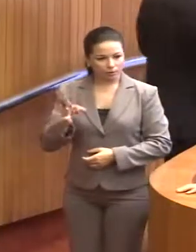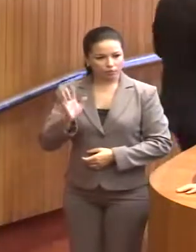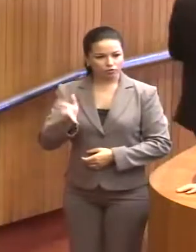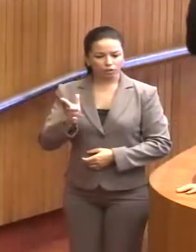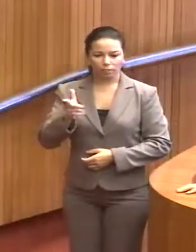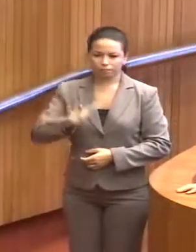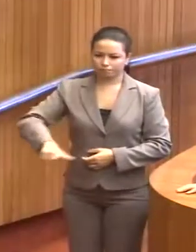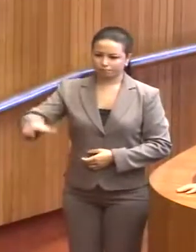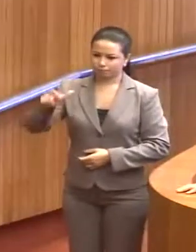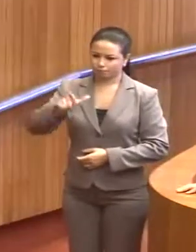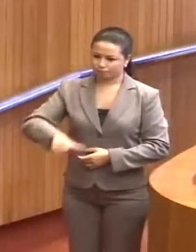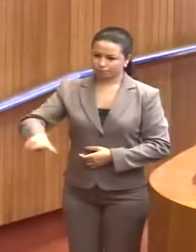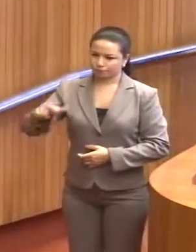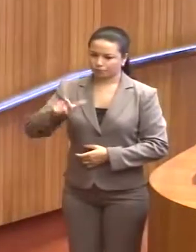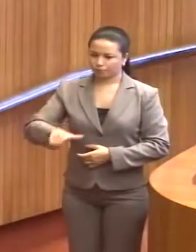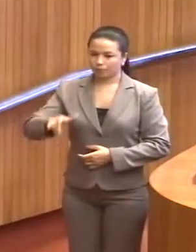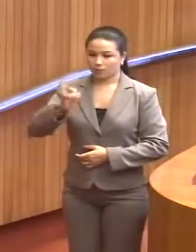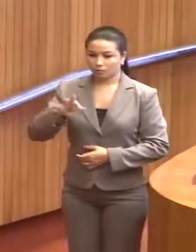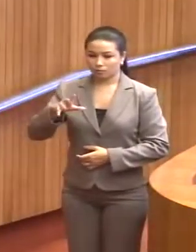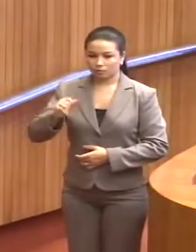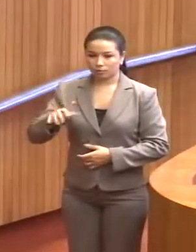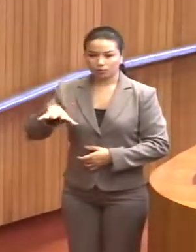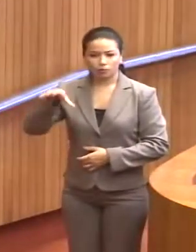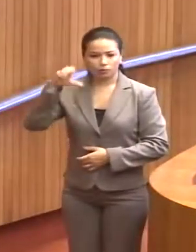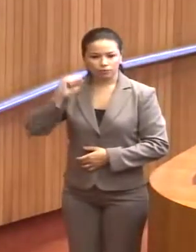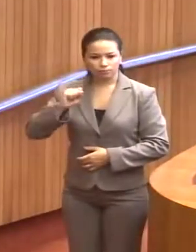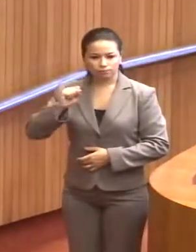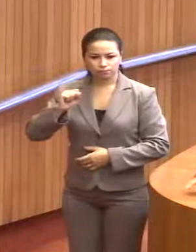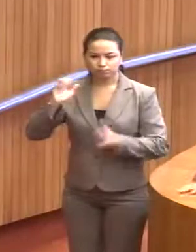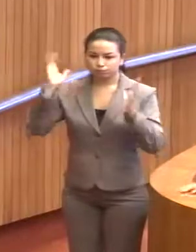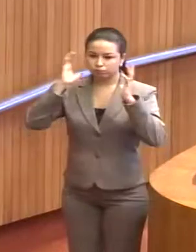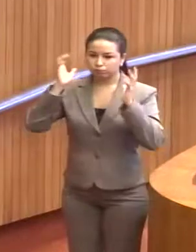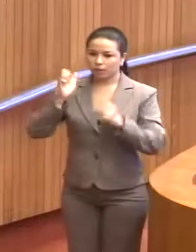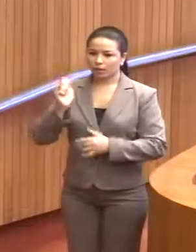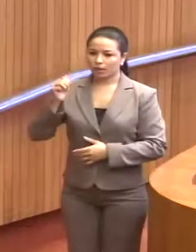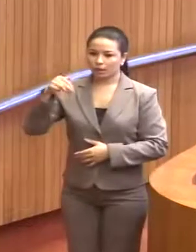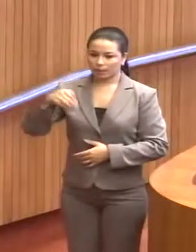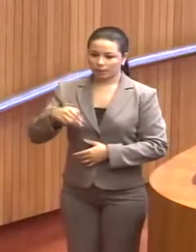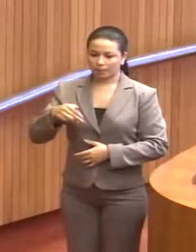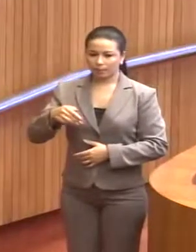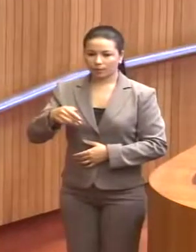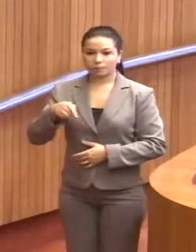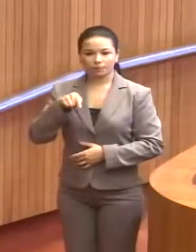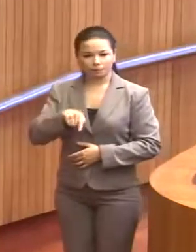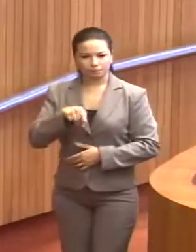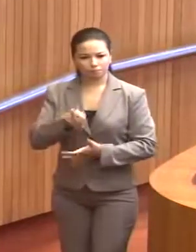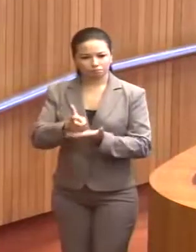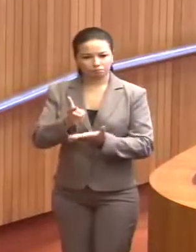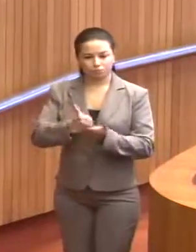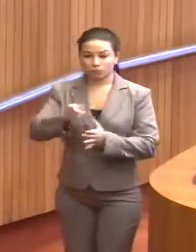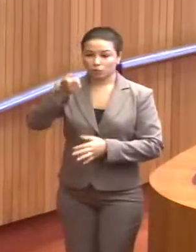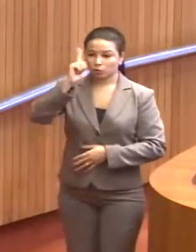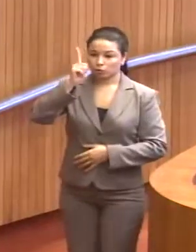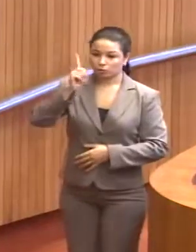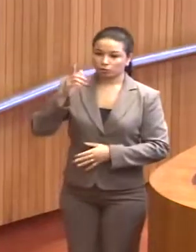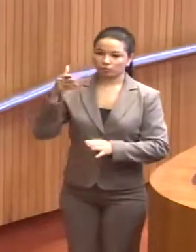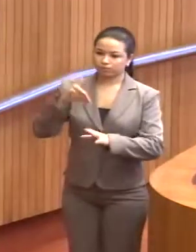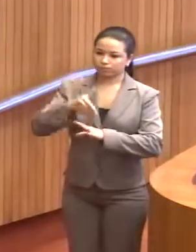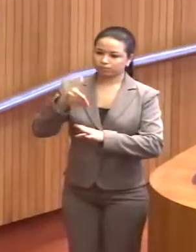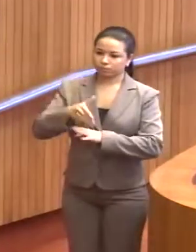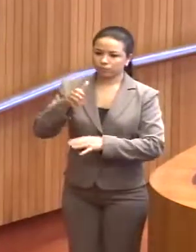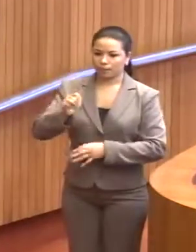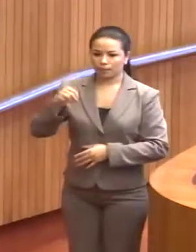várias vezes, ouvinte de rádio AM ativo, daqueles que todos os dias frequenta a rádio